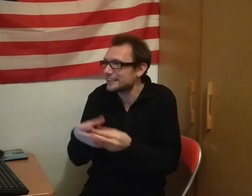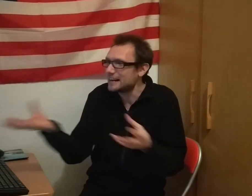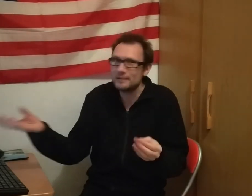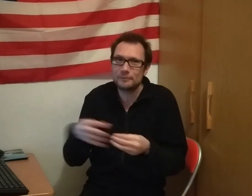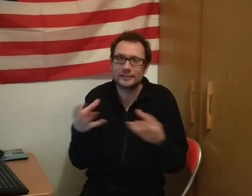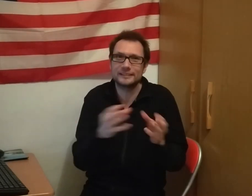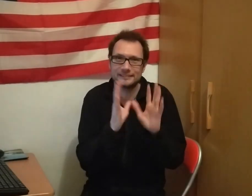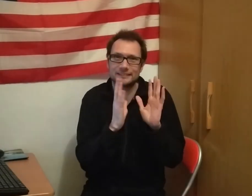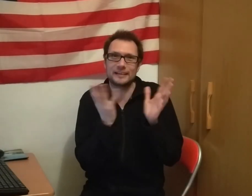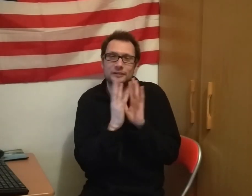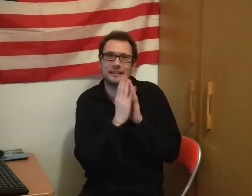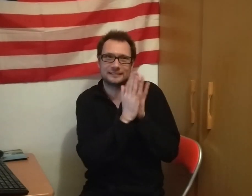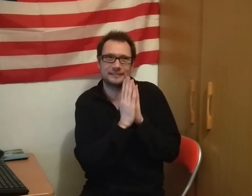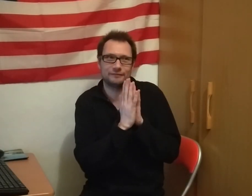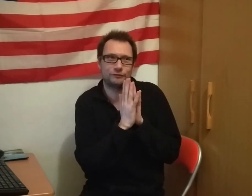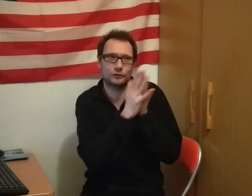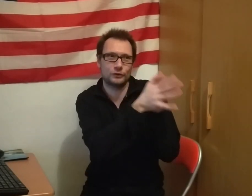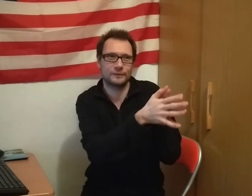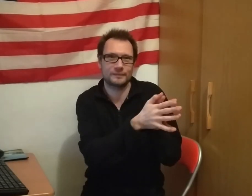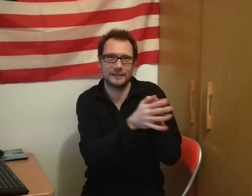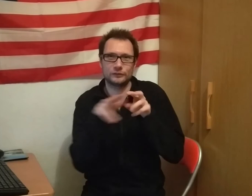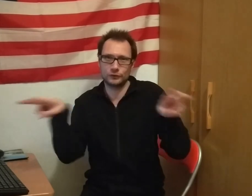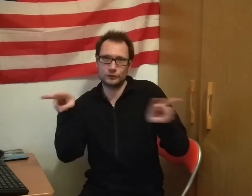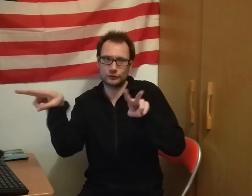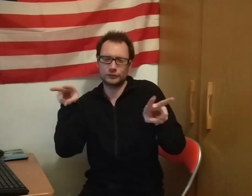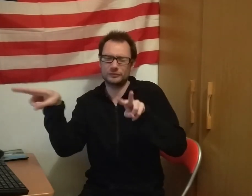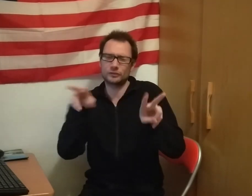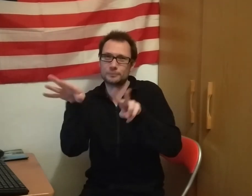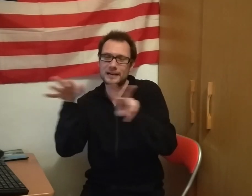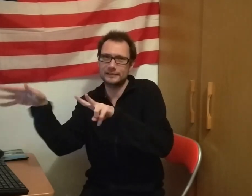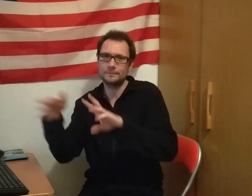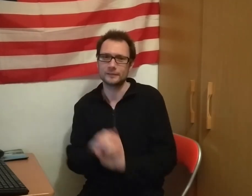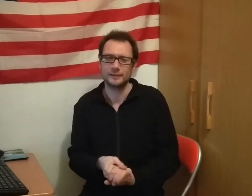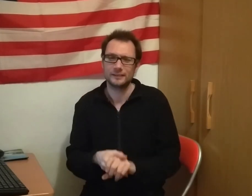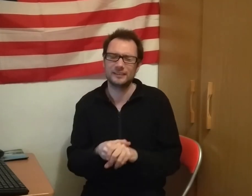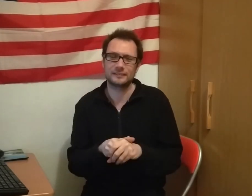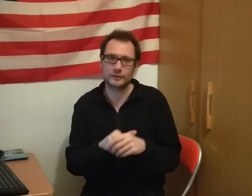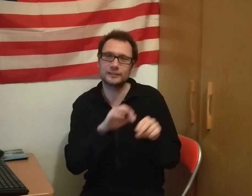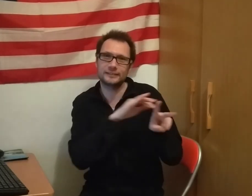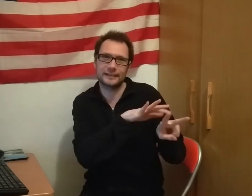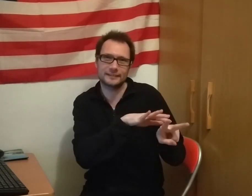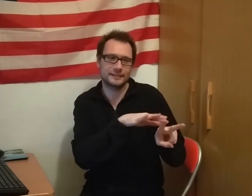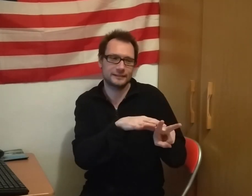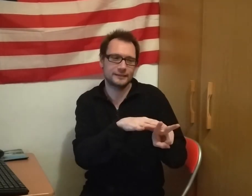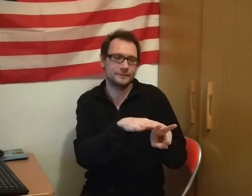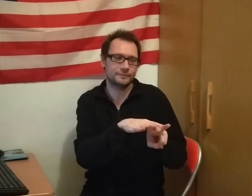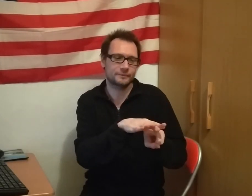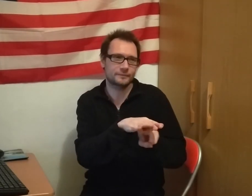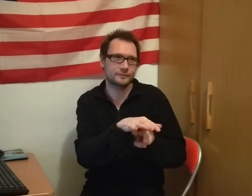que habla, porque claro, ella se enfocó en dos partes, el trabajo desde casa y